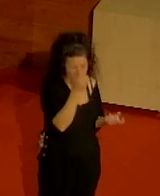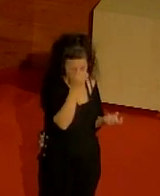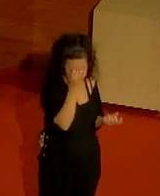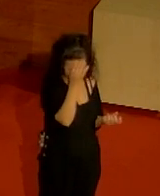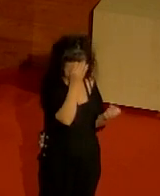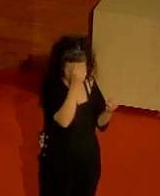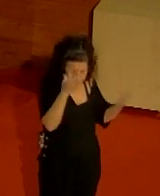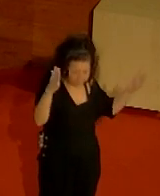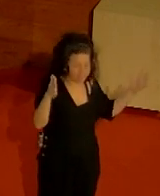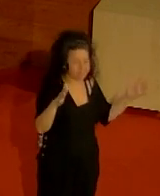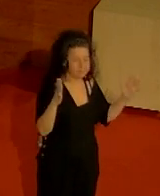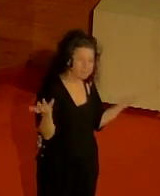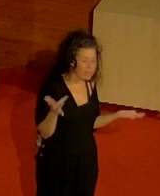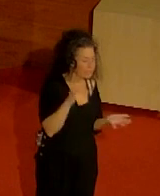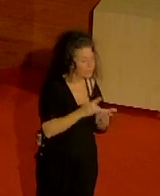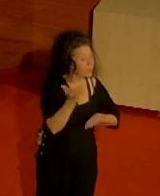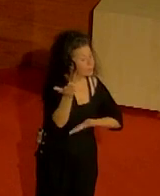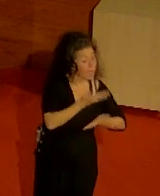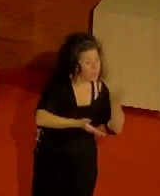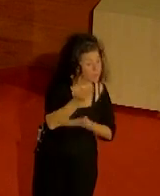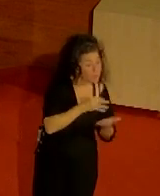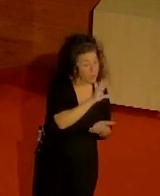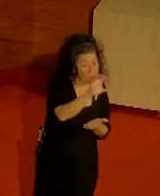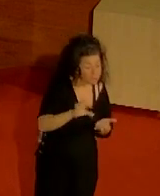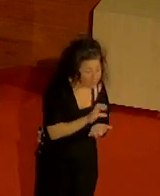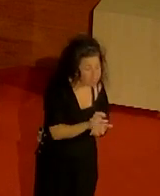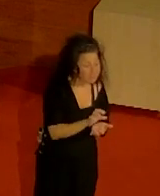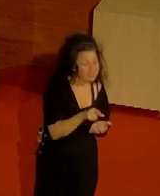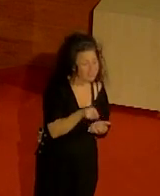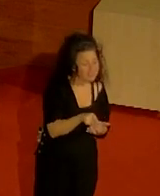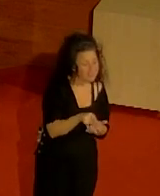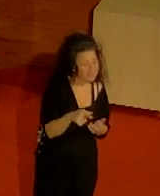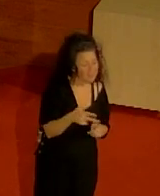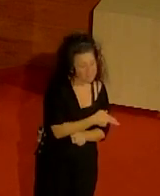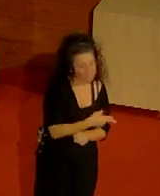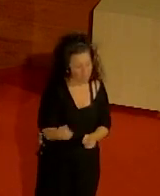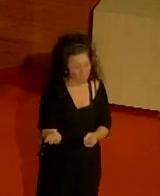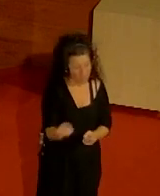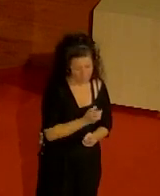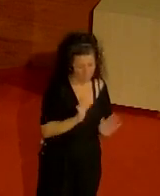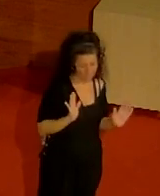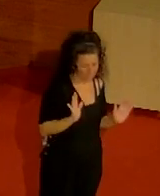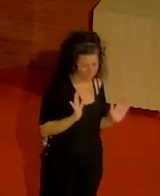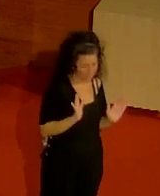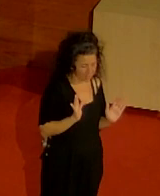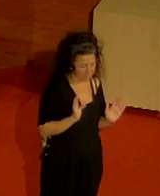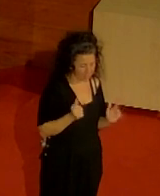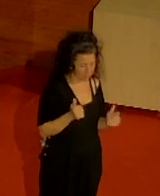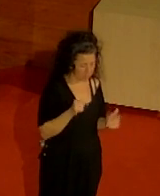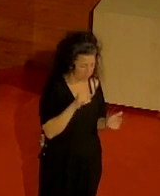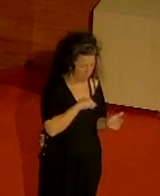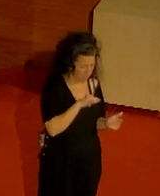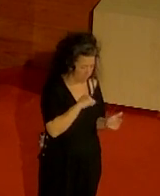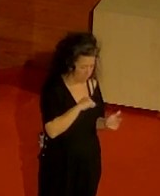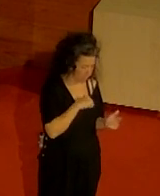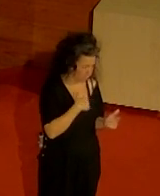cooperar con estos países porque así no van a venir, ¿no? Esto por un lado, bueno, a nivel moral a mí me parece lamentable, pero bueno,